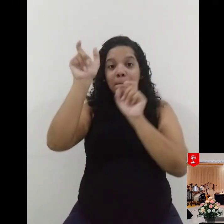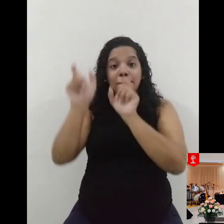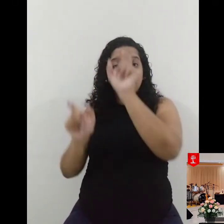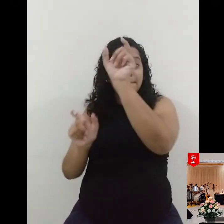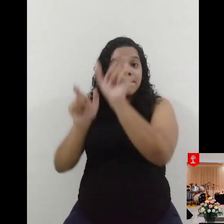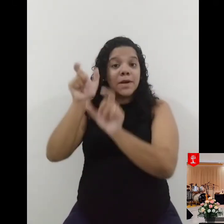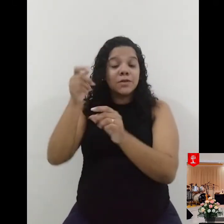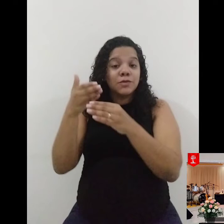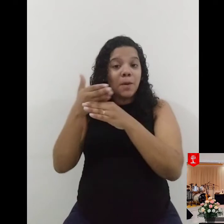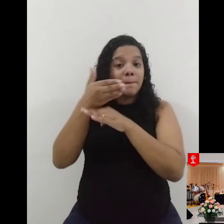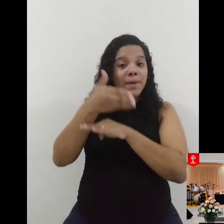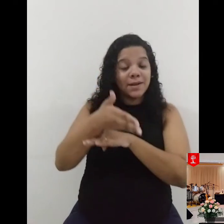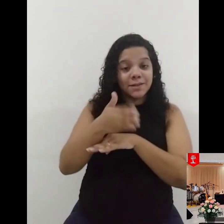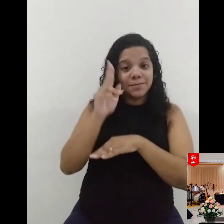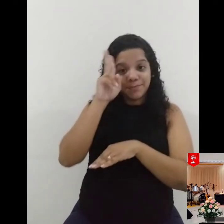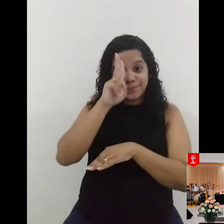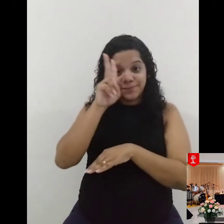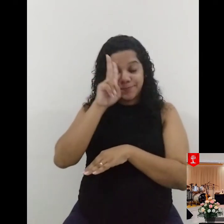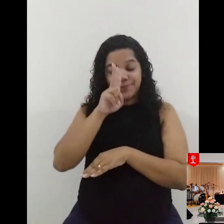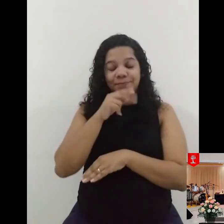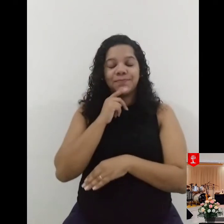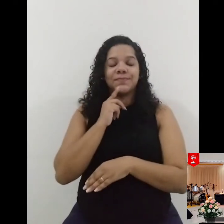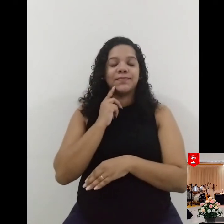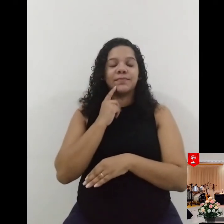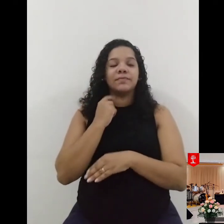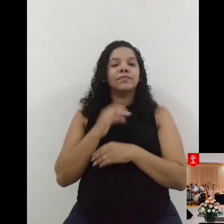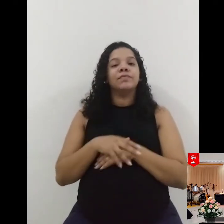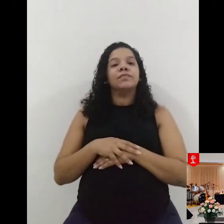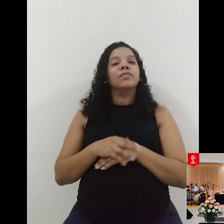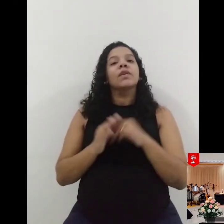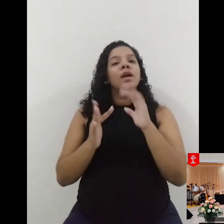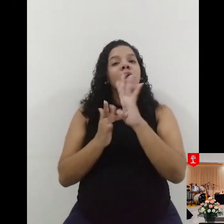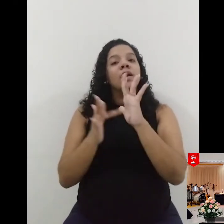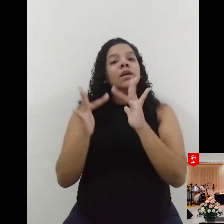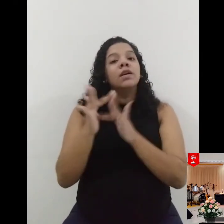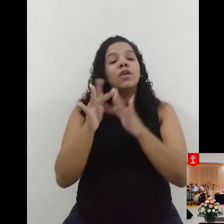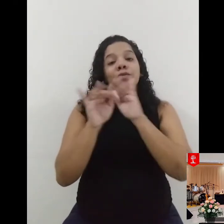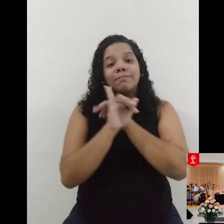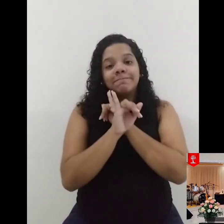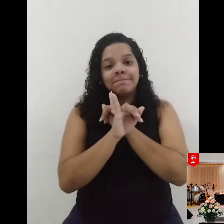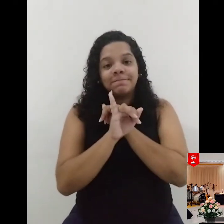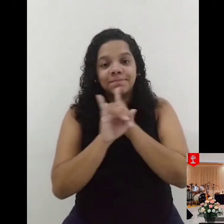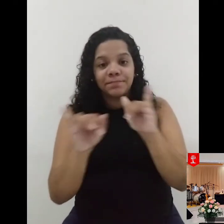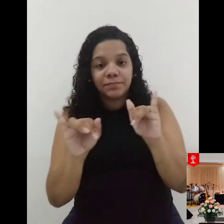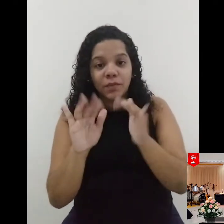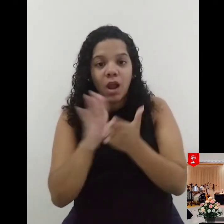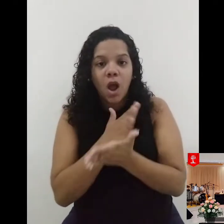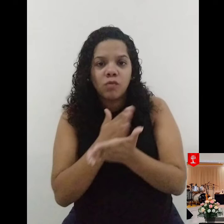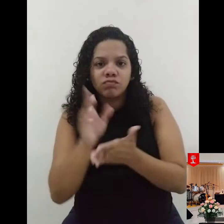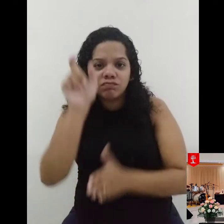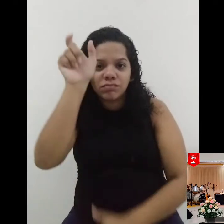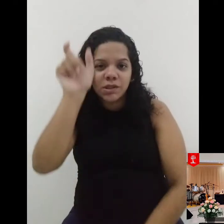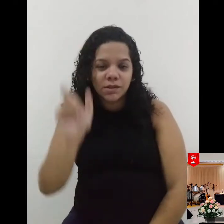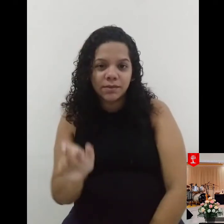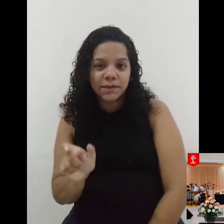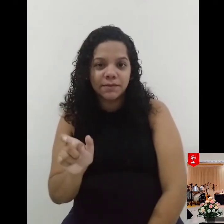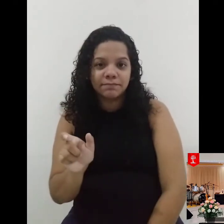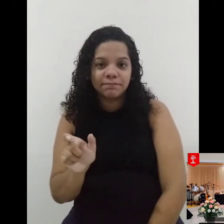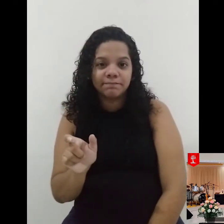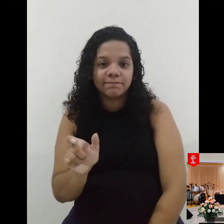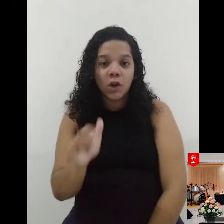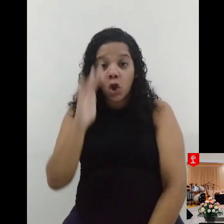Jesus, ele tem como alvo as pessoas que se